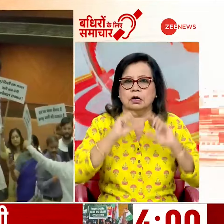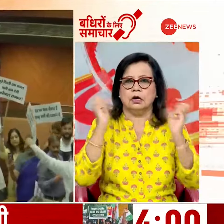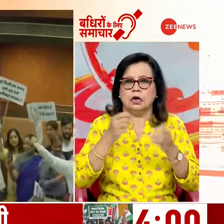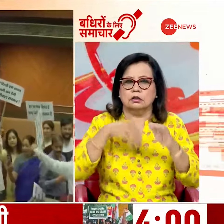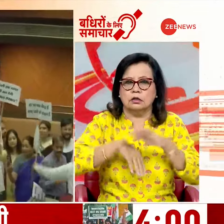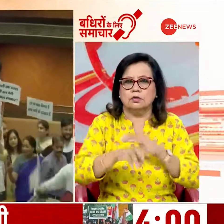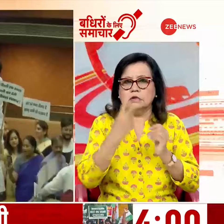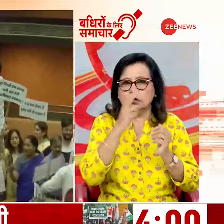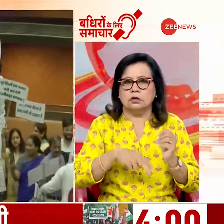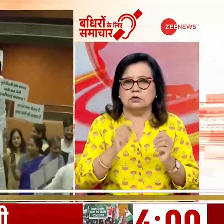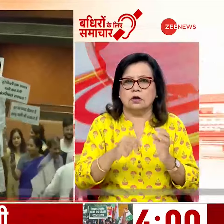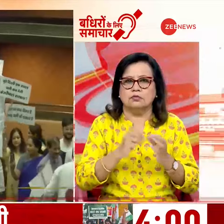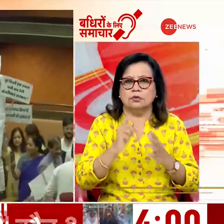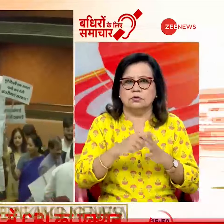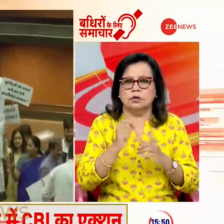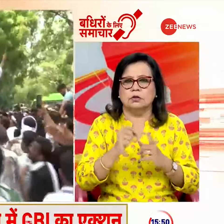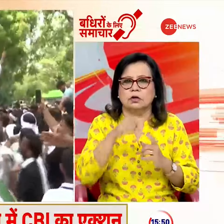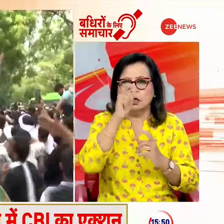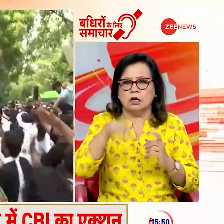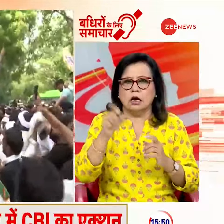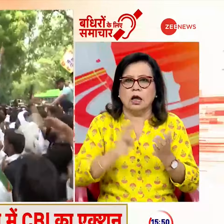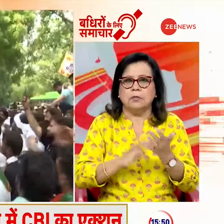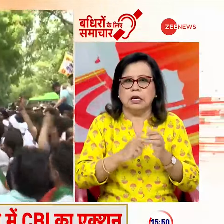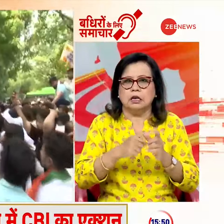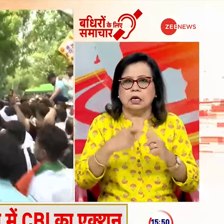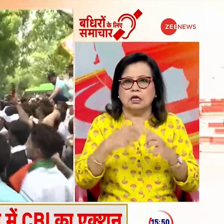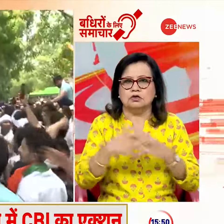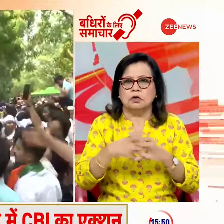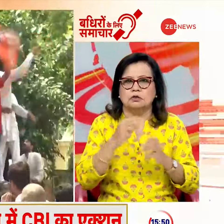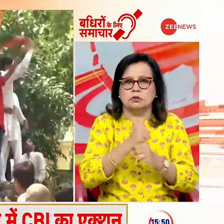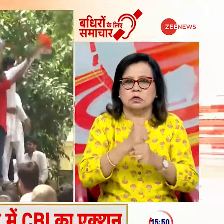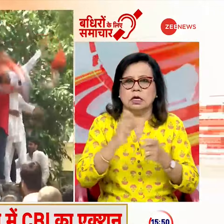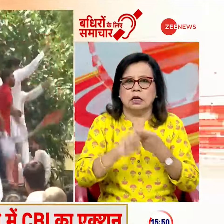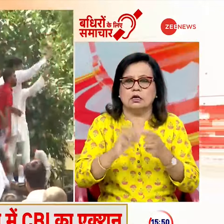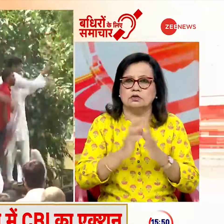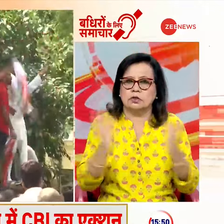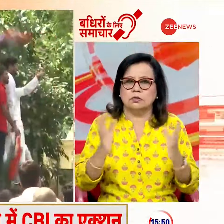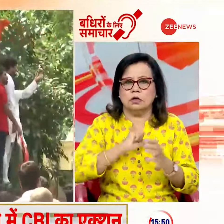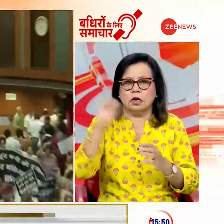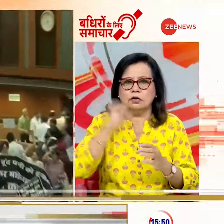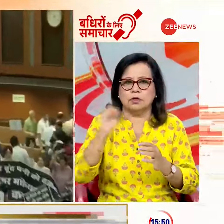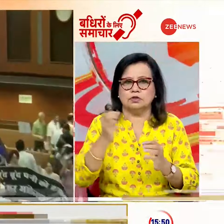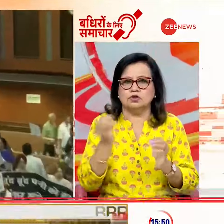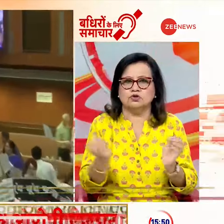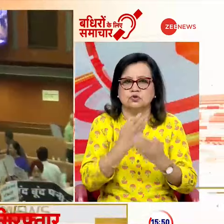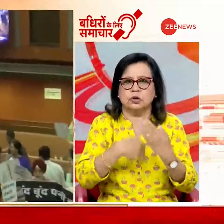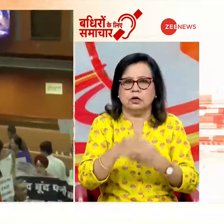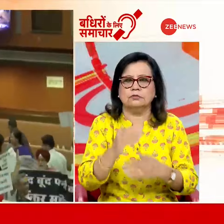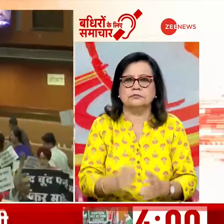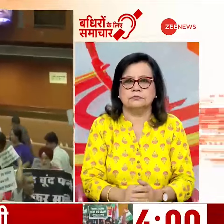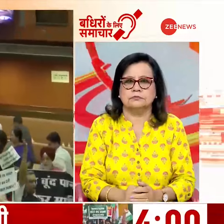अंदर भी दिखी, जहां बीजेपी पार्षदों ने केजरीवाल सरकार के खिलाफ जमकर नारेबाजी की।